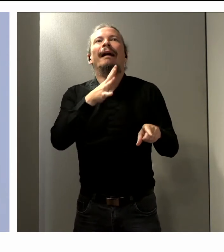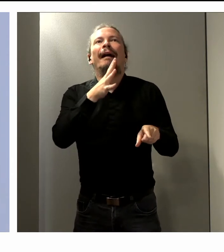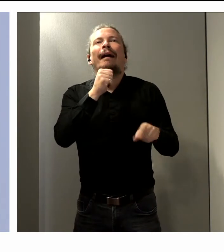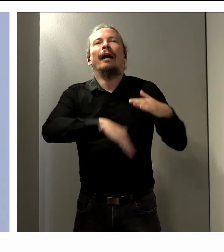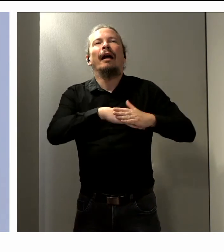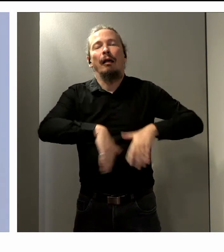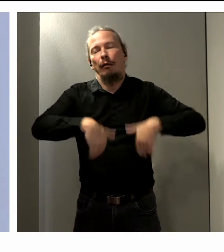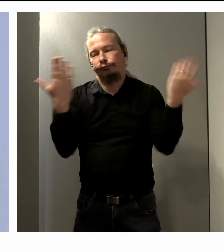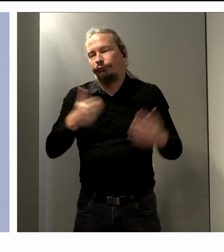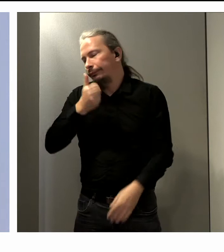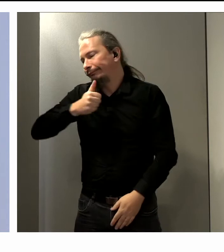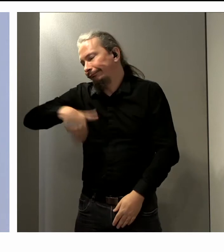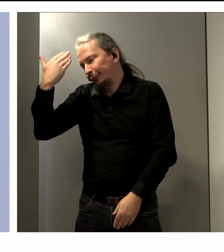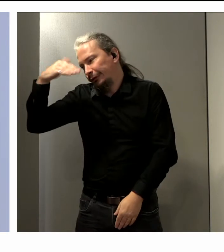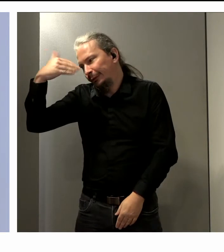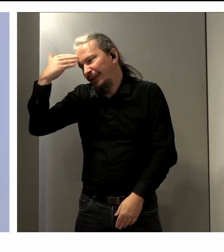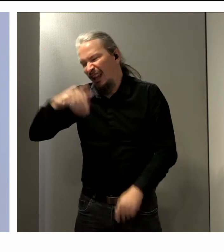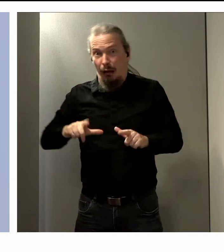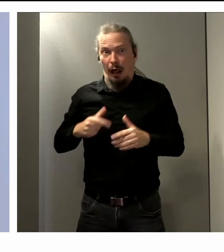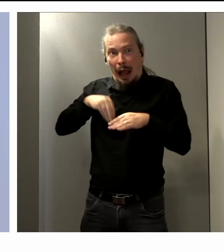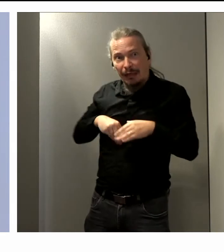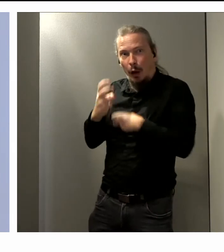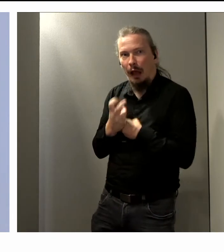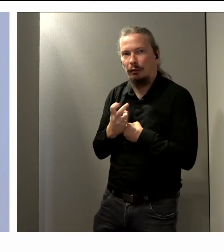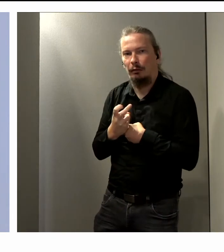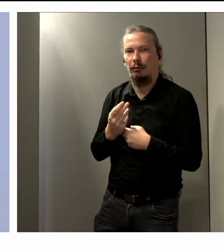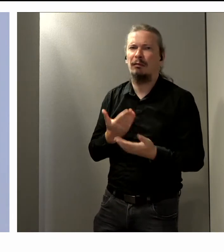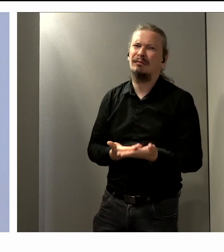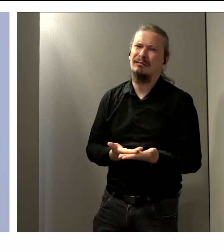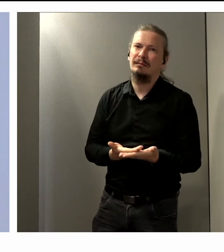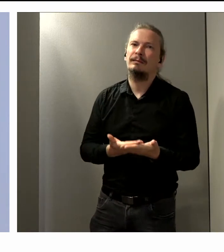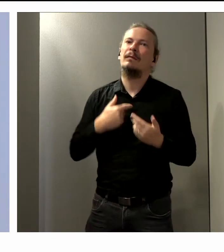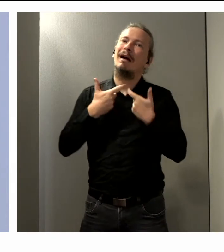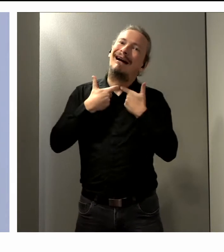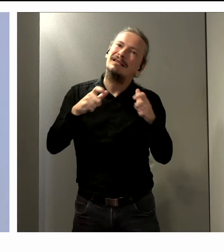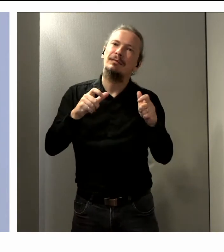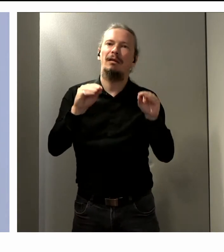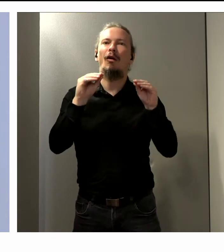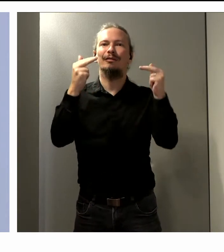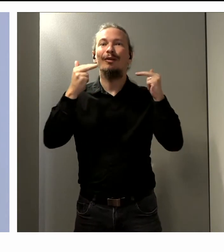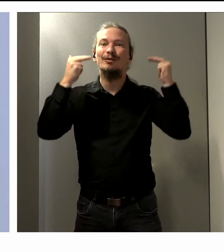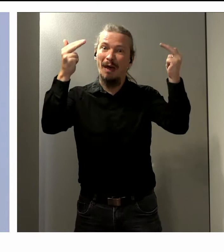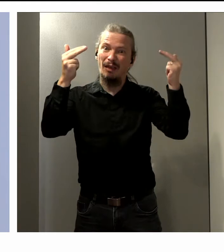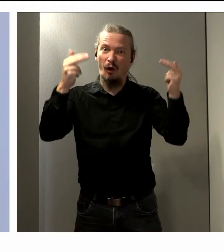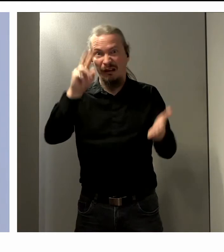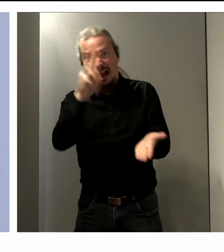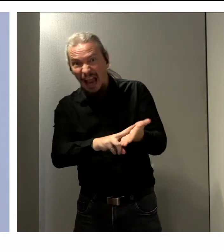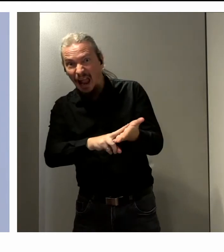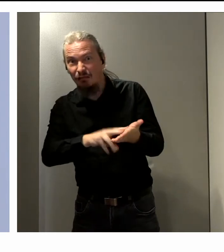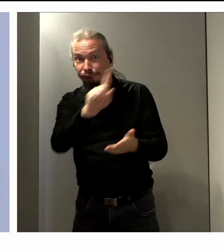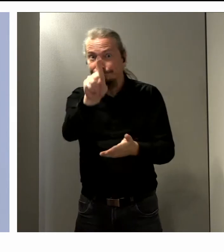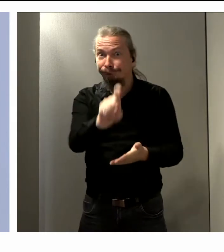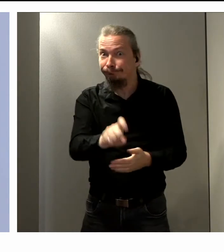des limites liées à l'environnement. Alors l'accessibilité de l'enseignement supérieur, mythe ou